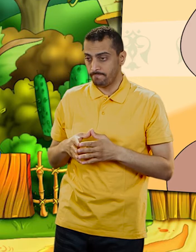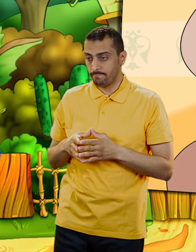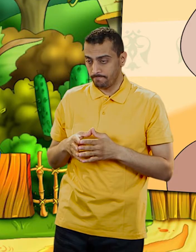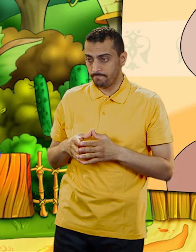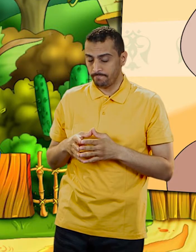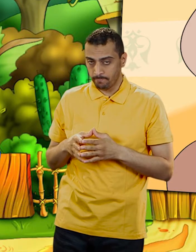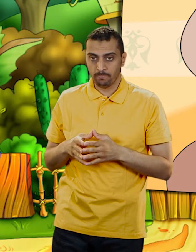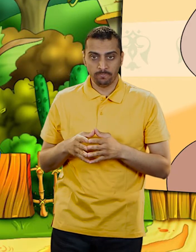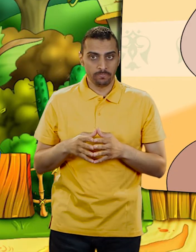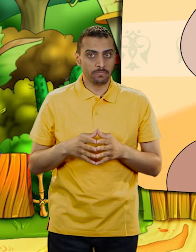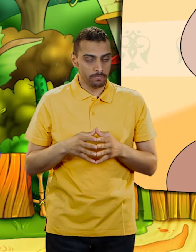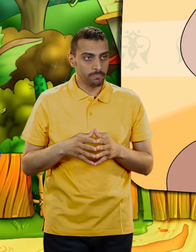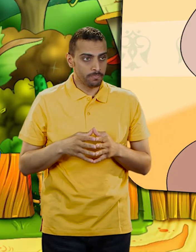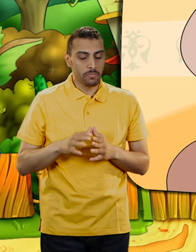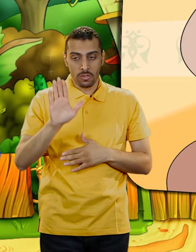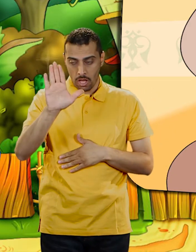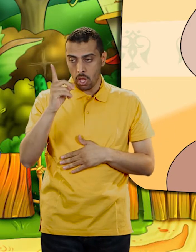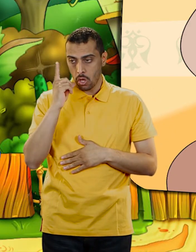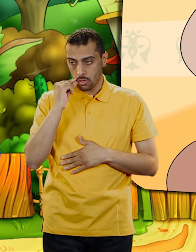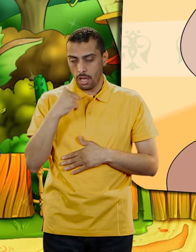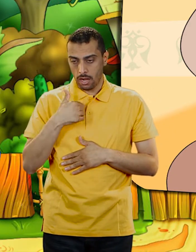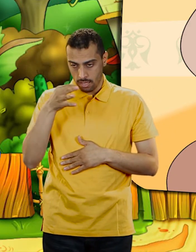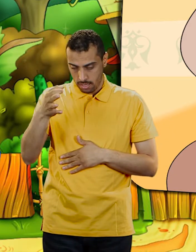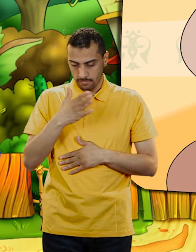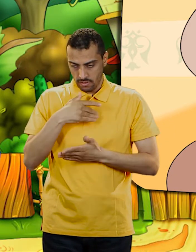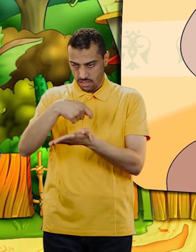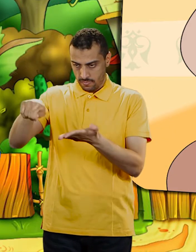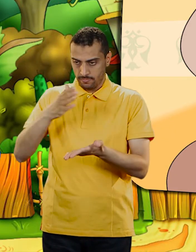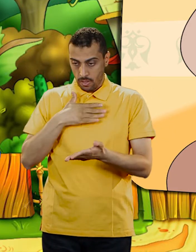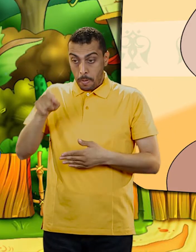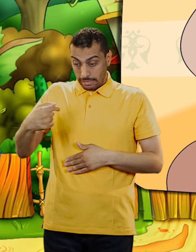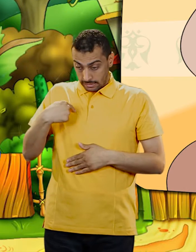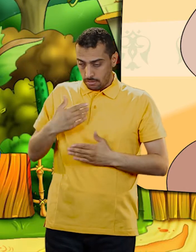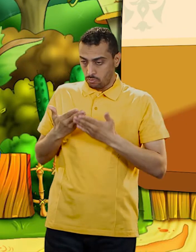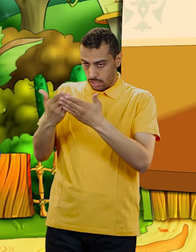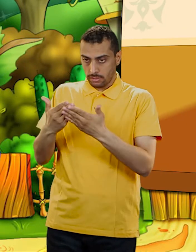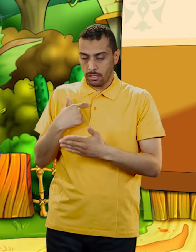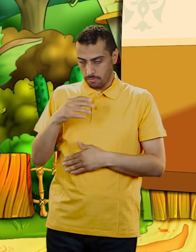أيها الرجل سوف أعطيك حقك كاملاً